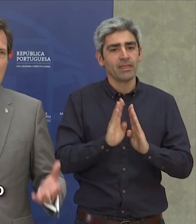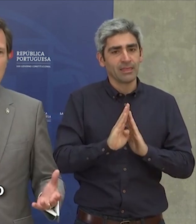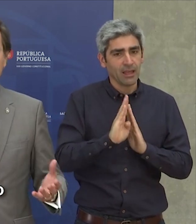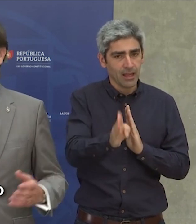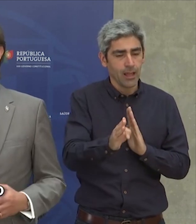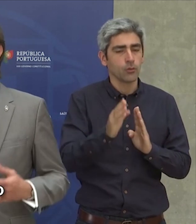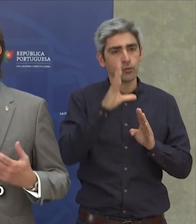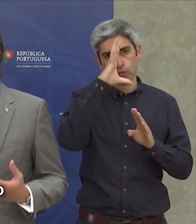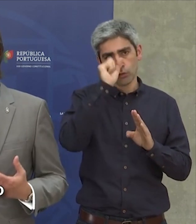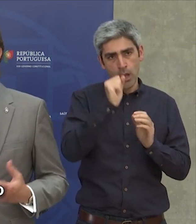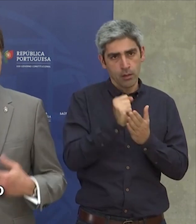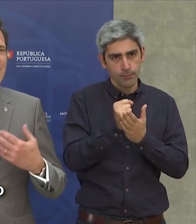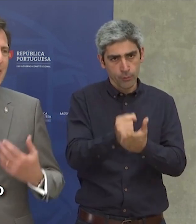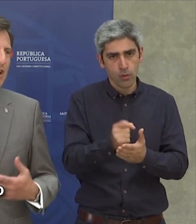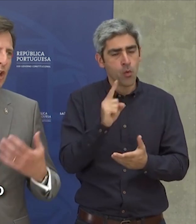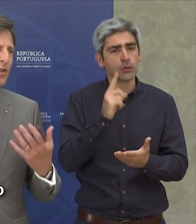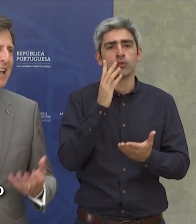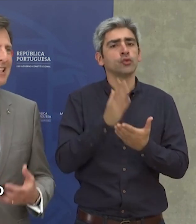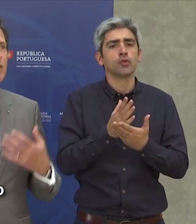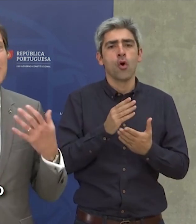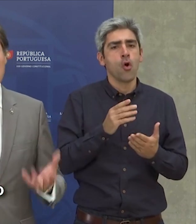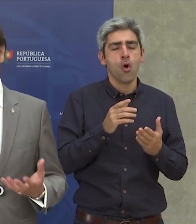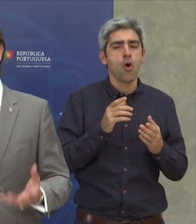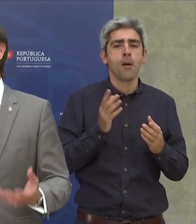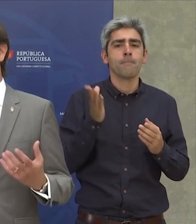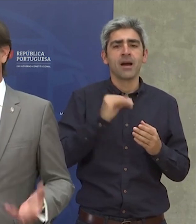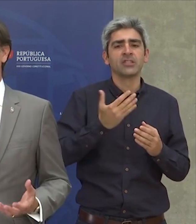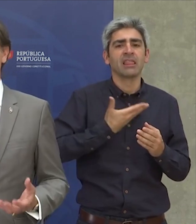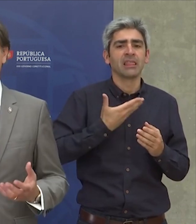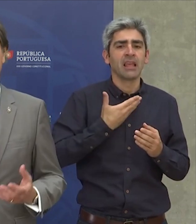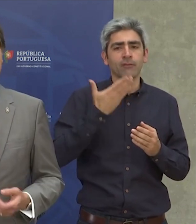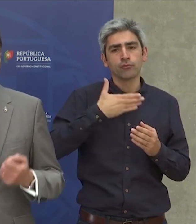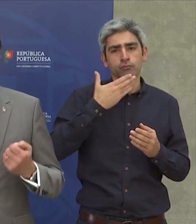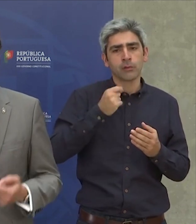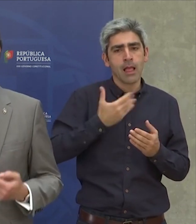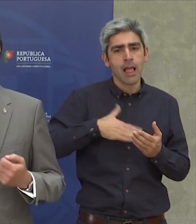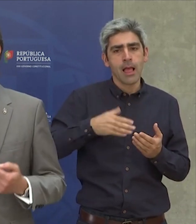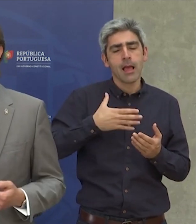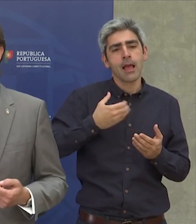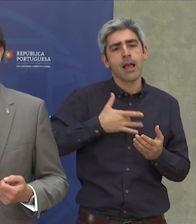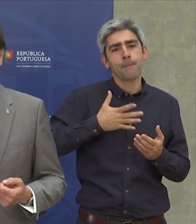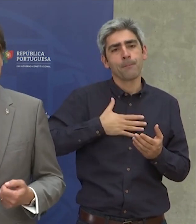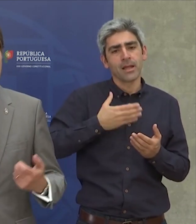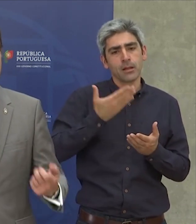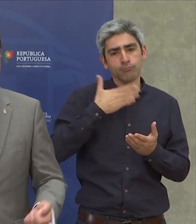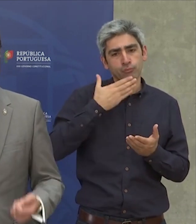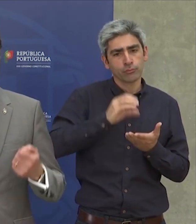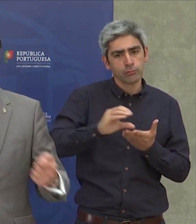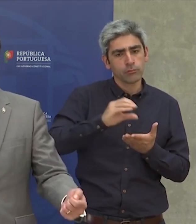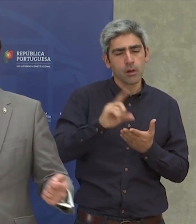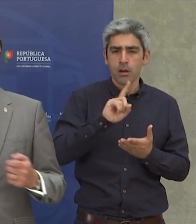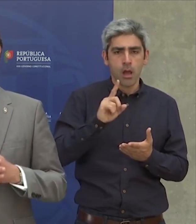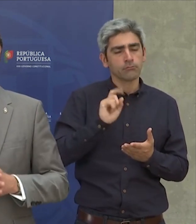do Estado, não apenas através da contração de mais dívida pelas empresas, mas através de